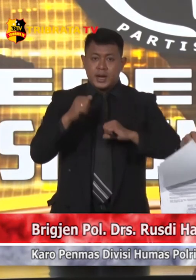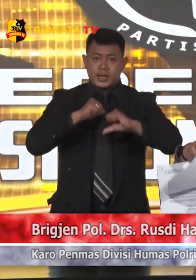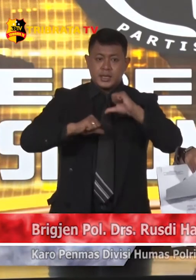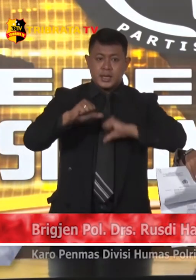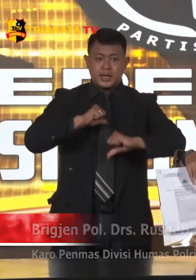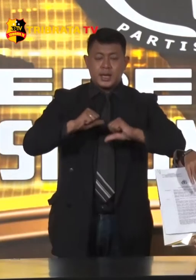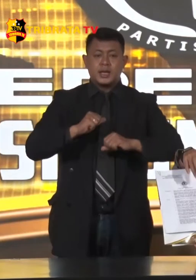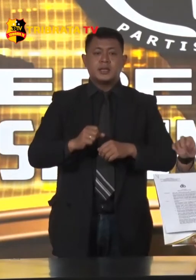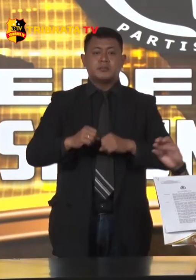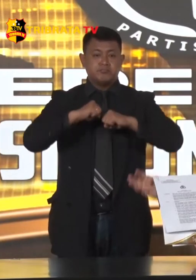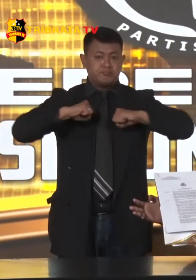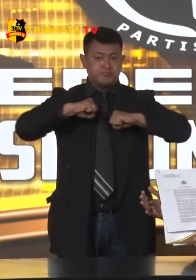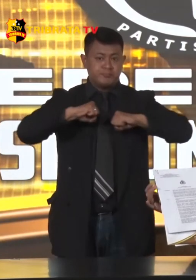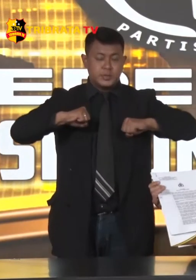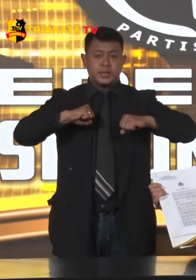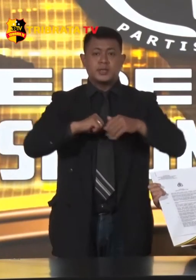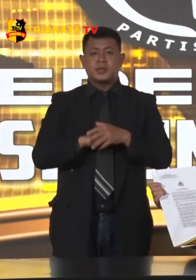kegiatan pertandingan ini